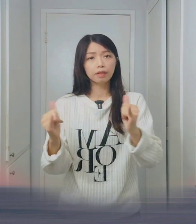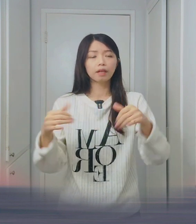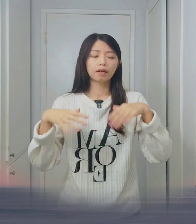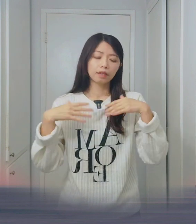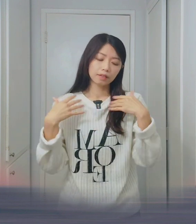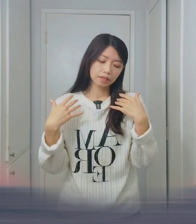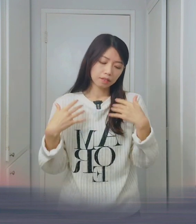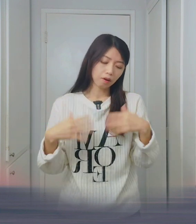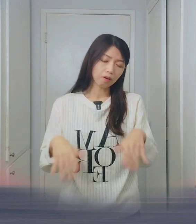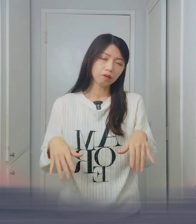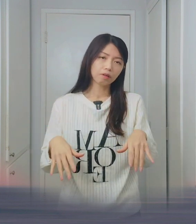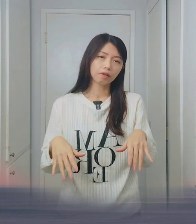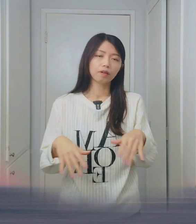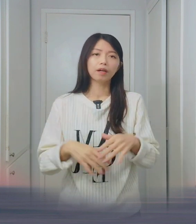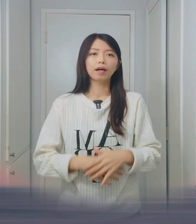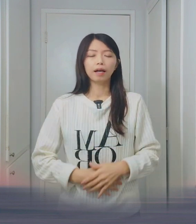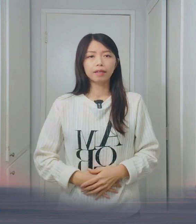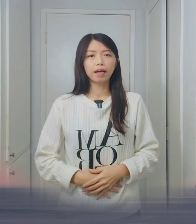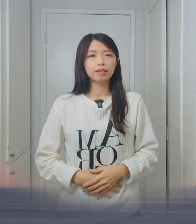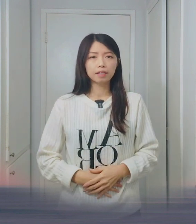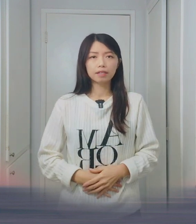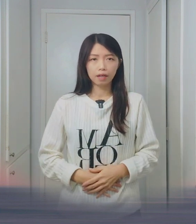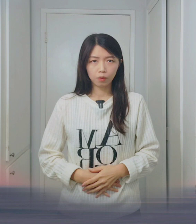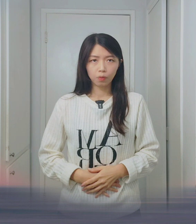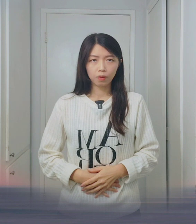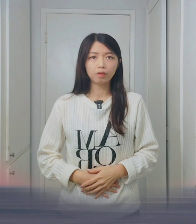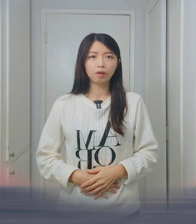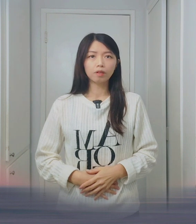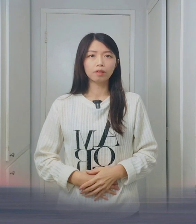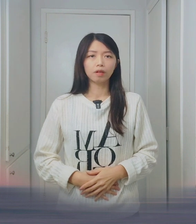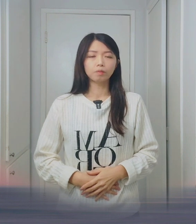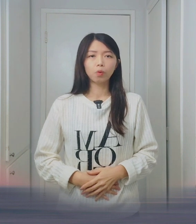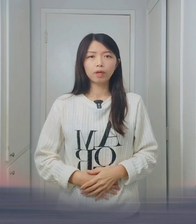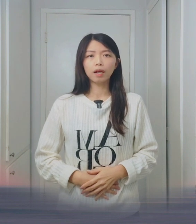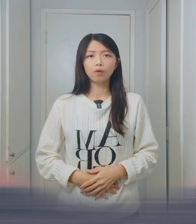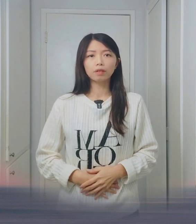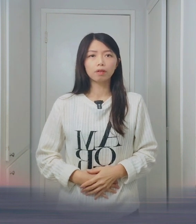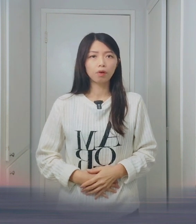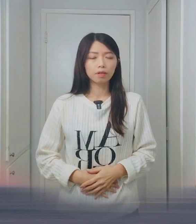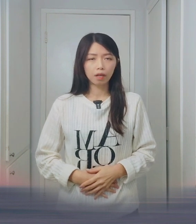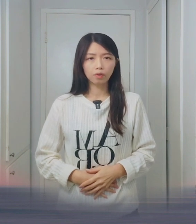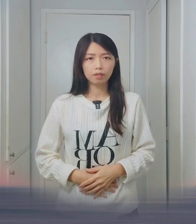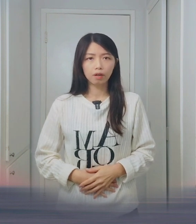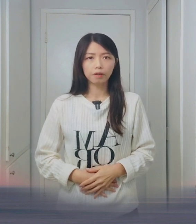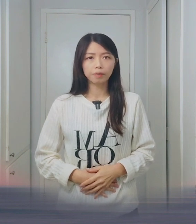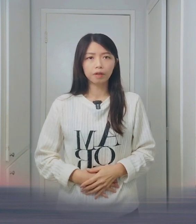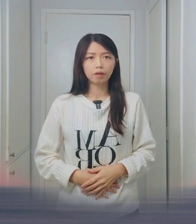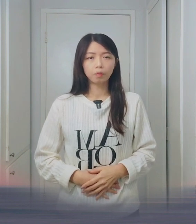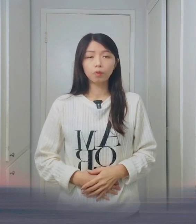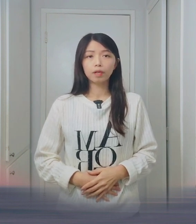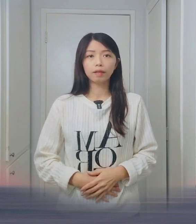남들은 지쳐 앉아 있을지라도 여기서는 포기라고 하는 뜻의 수어를 사용을